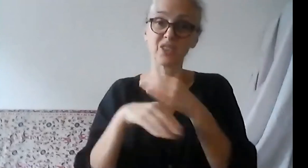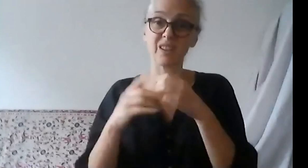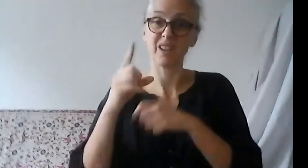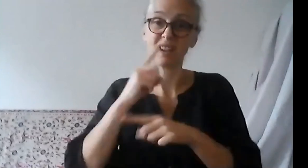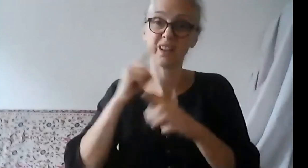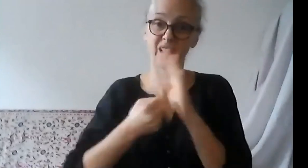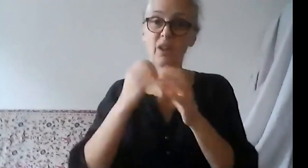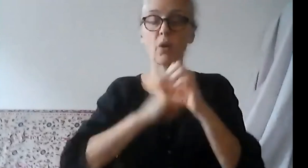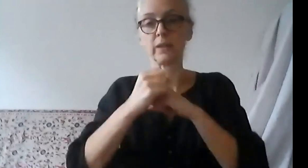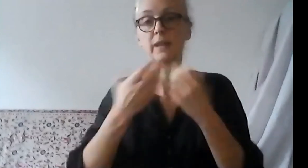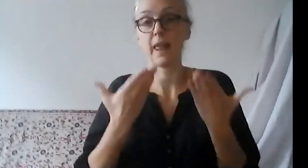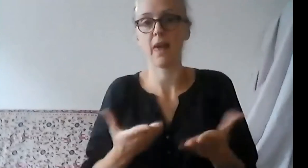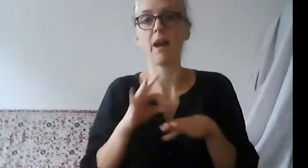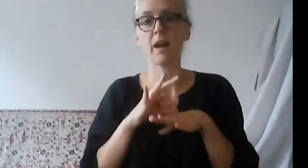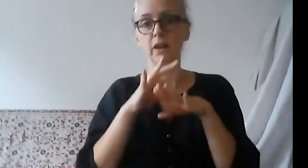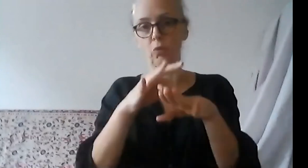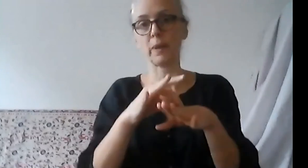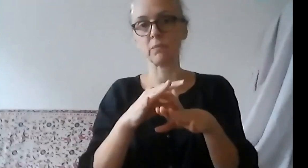je suis extrêmement